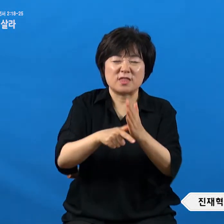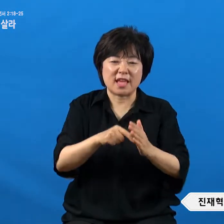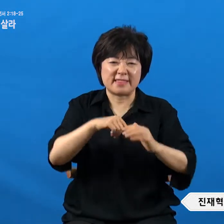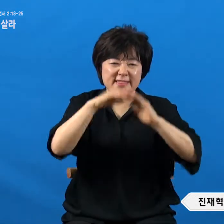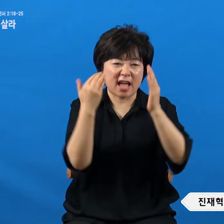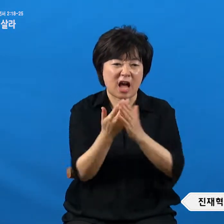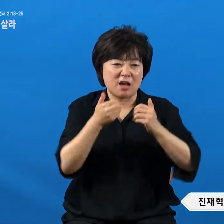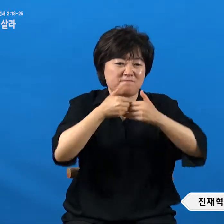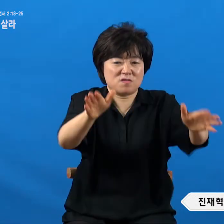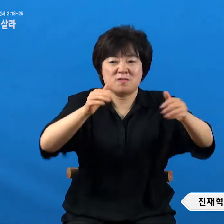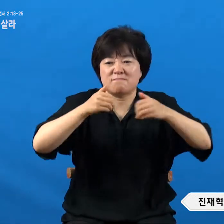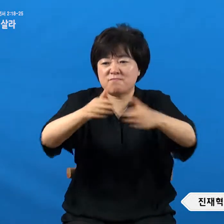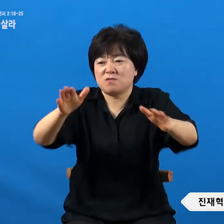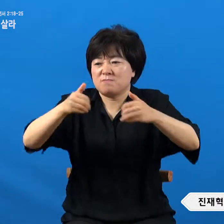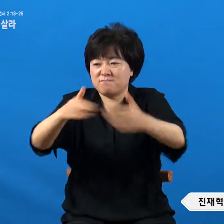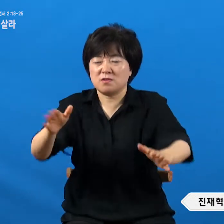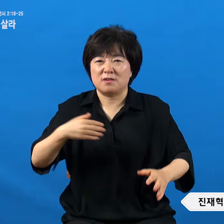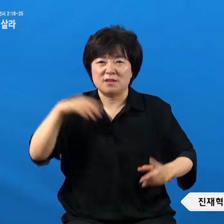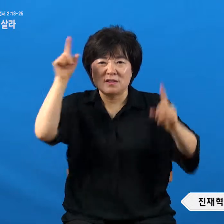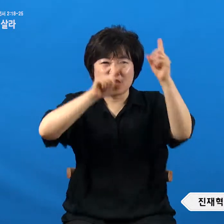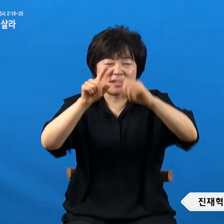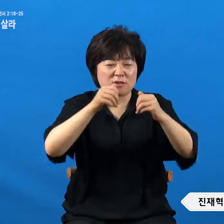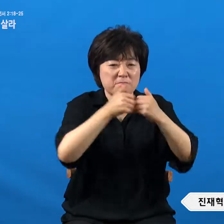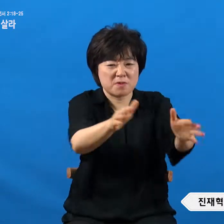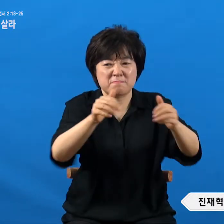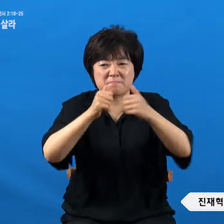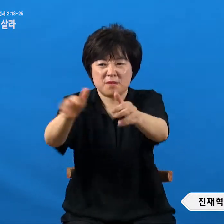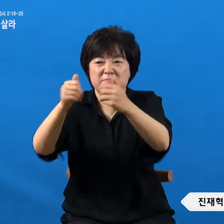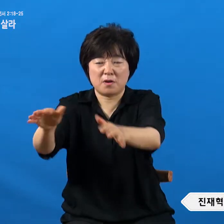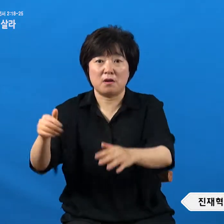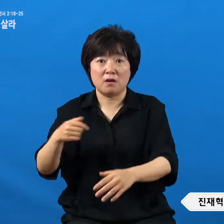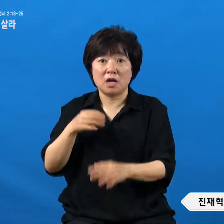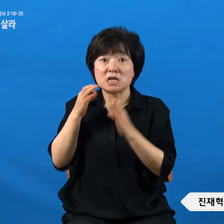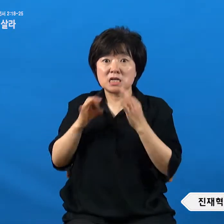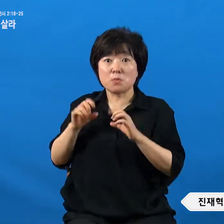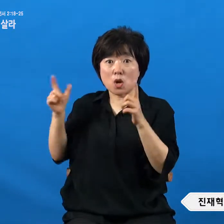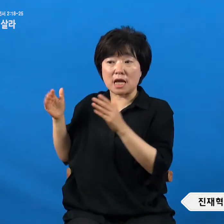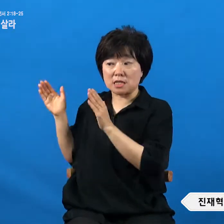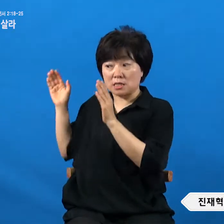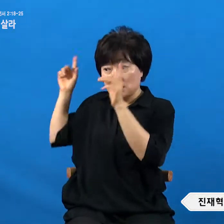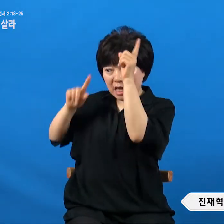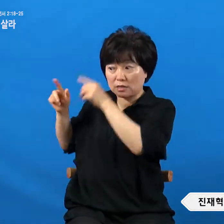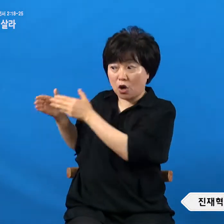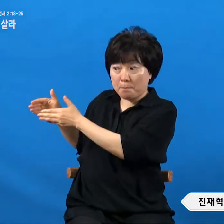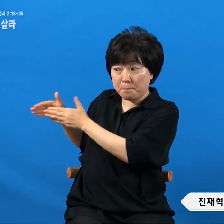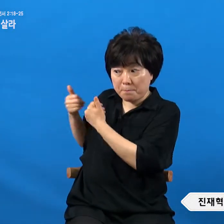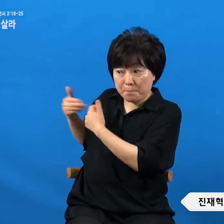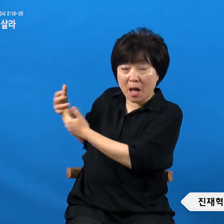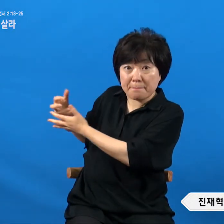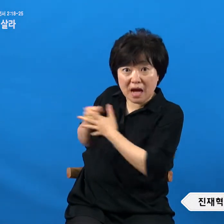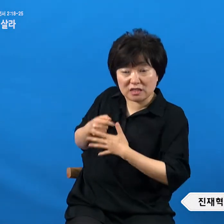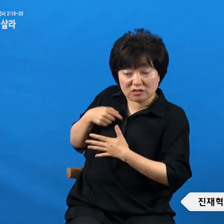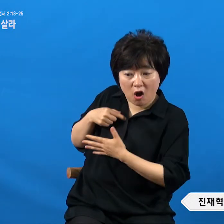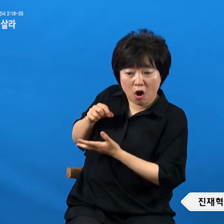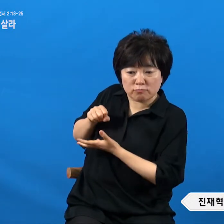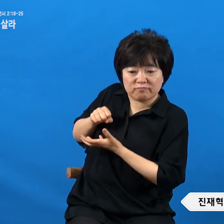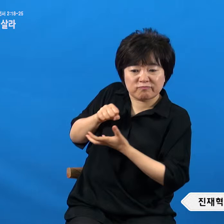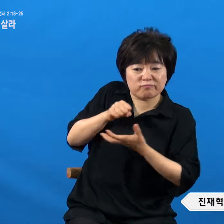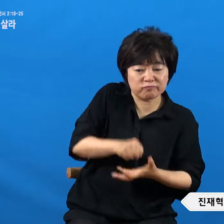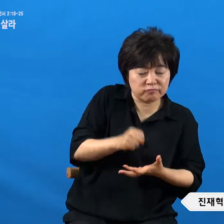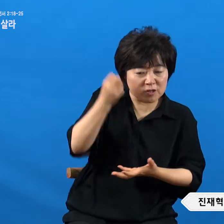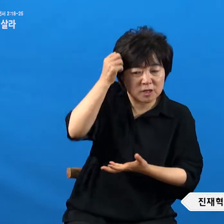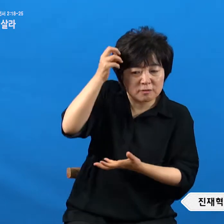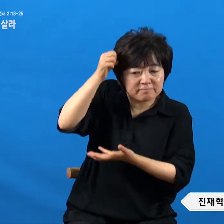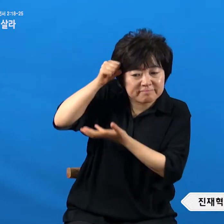들었습니다. 아픈 상처, 그 자기가 생각한 고난의 모습을 하고 싶은 말, 또